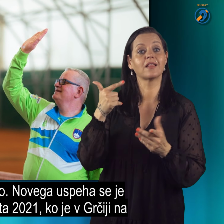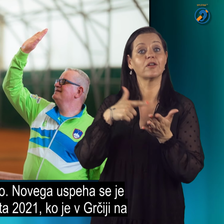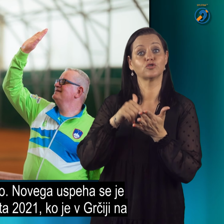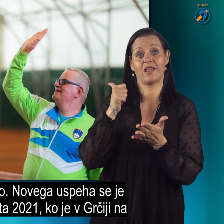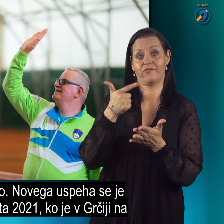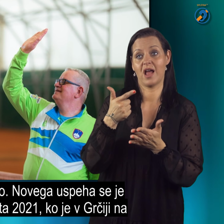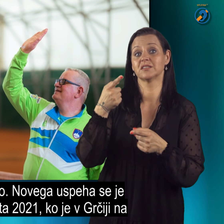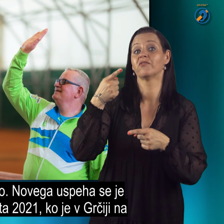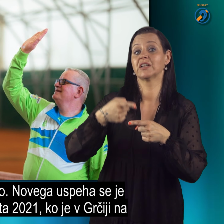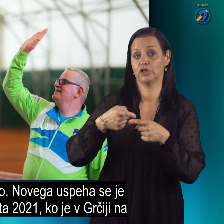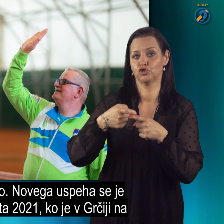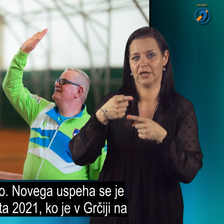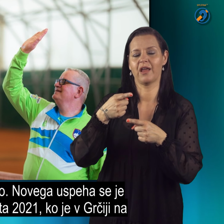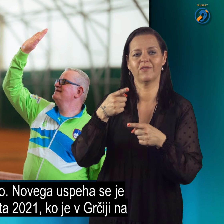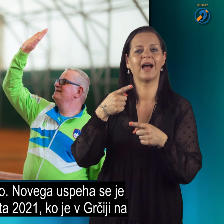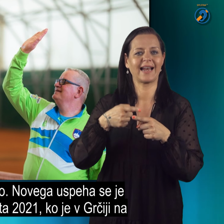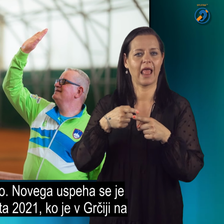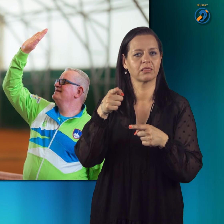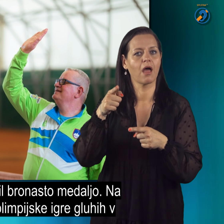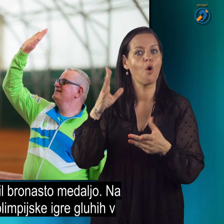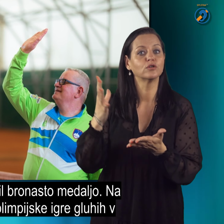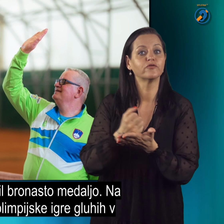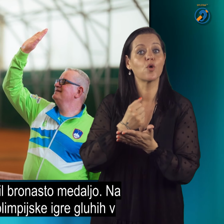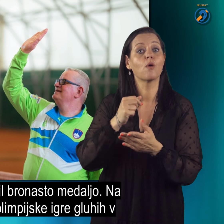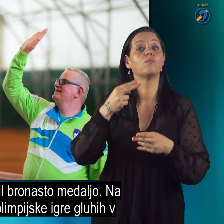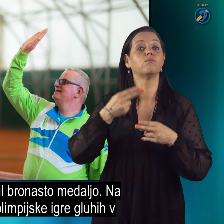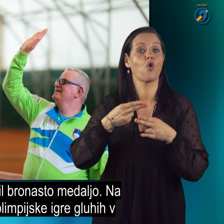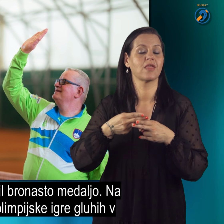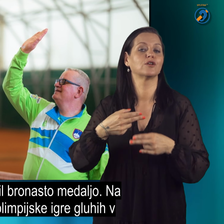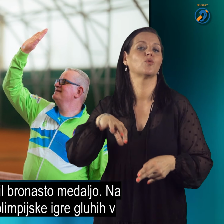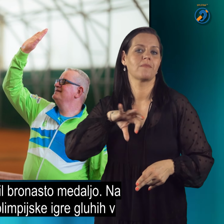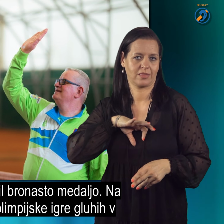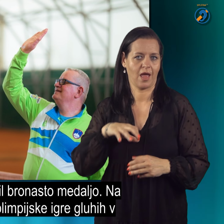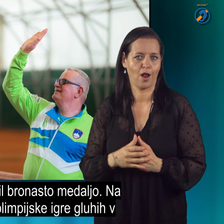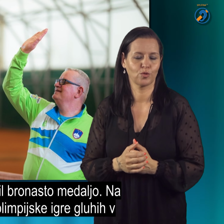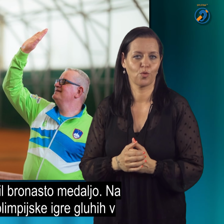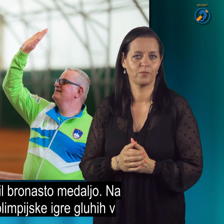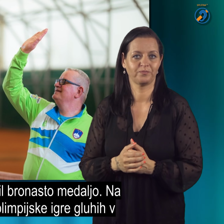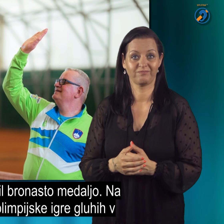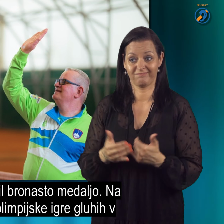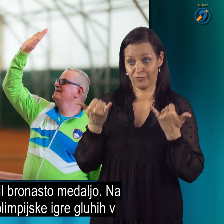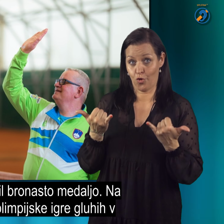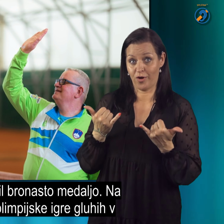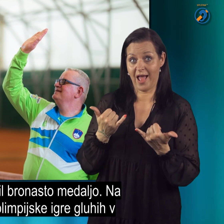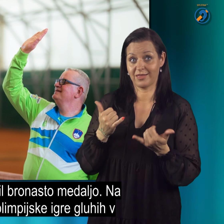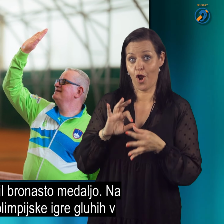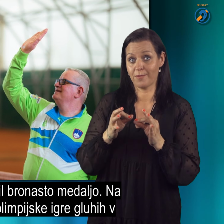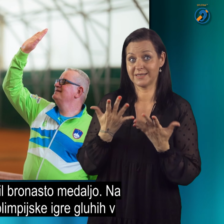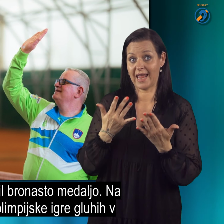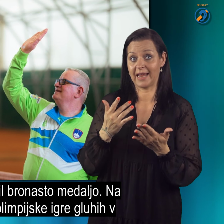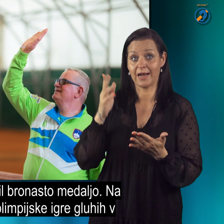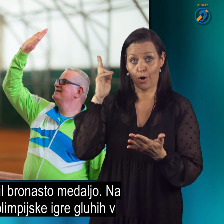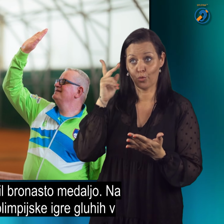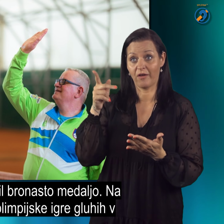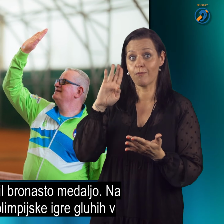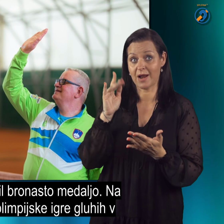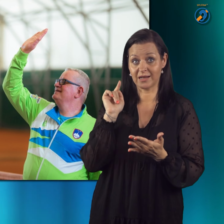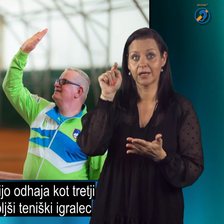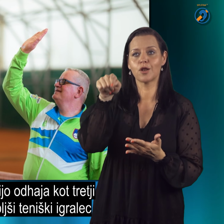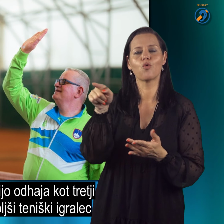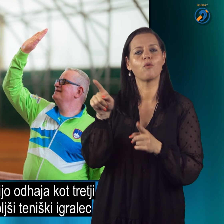leta 2021, ko je v Grčiji na Kreti osvojil bronasto medaljo. Na tokratne olimpijske igre